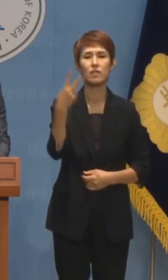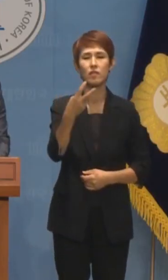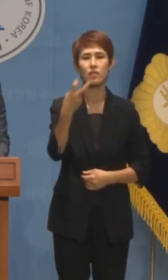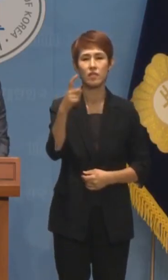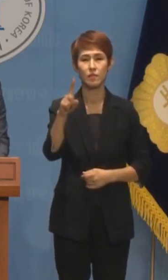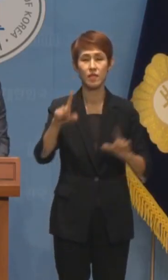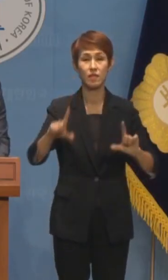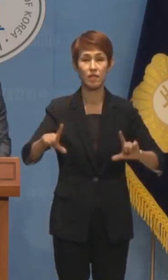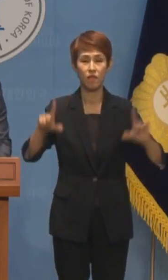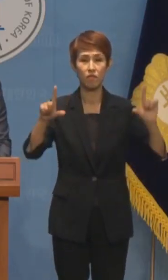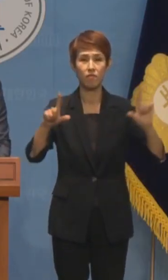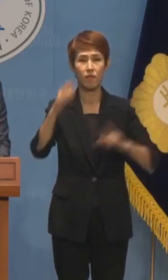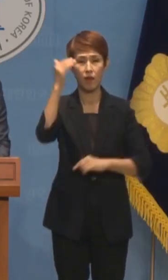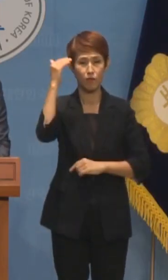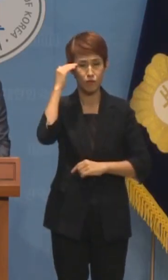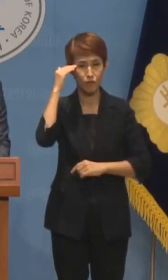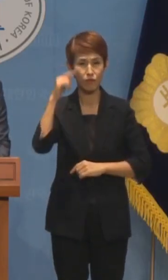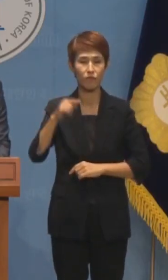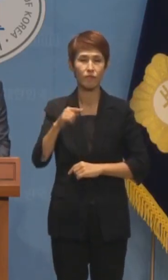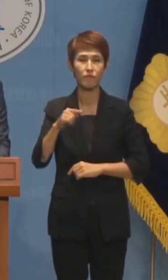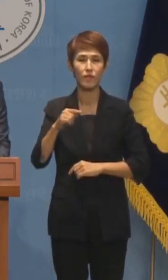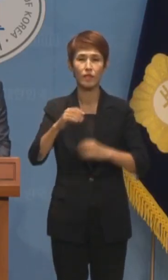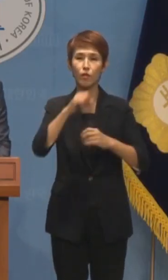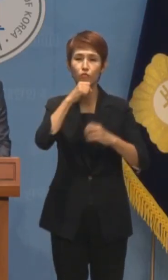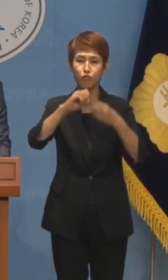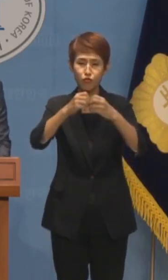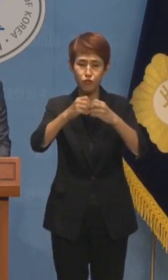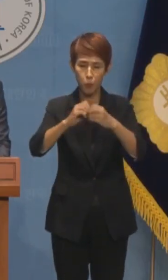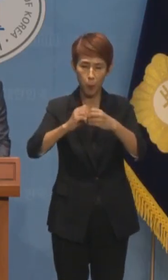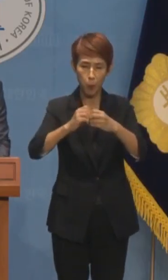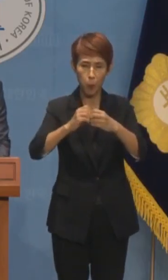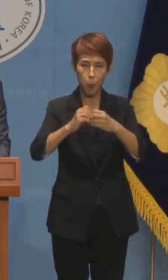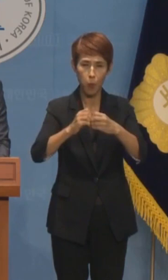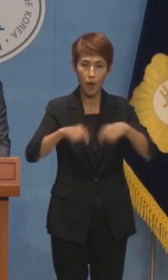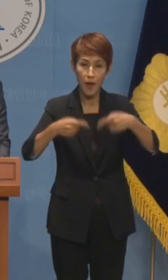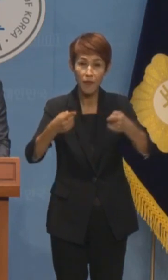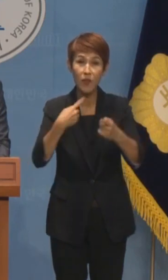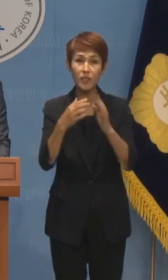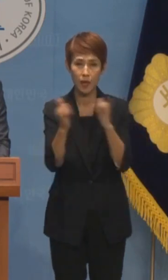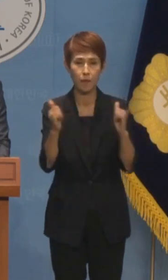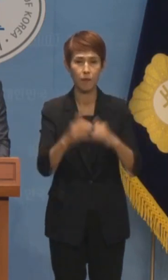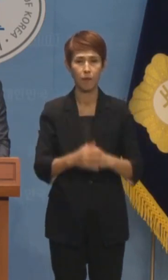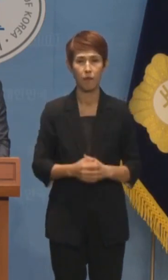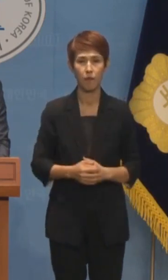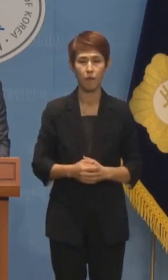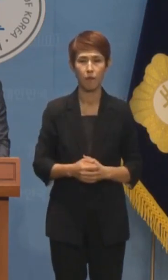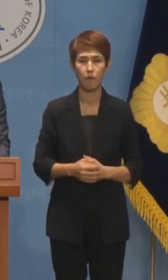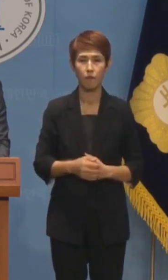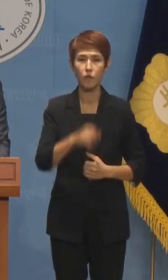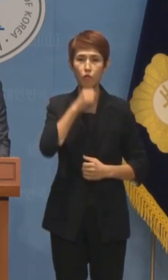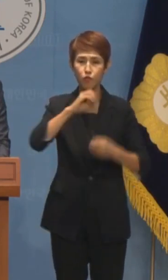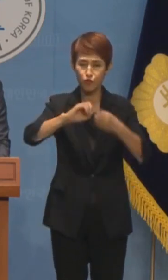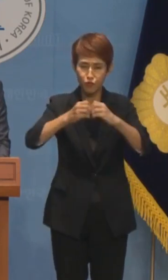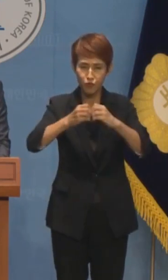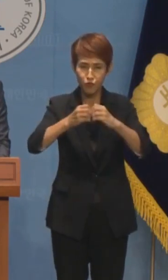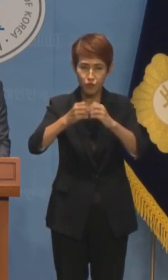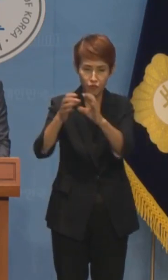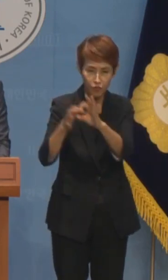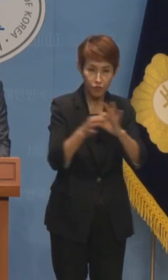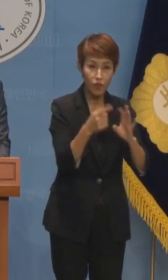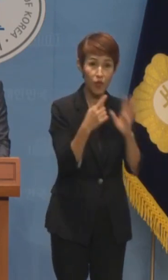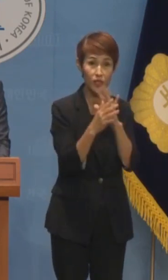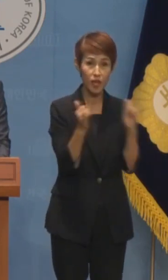2011년 K리그 승부조작 사건에 가담했던 범인들, 특히 승부조작 주범 또는 브로커 역할을 한